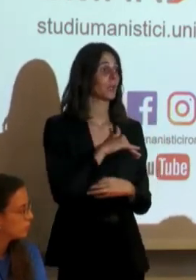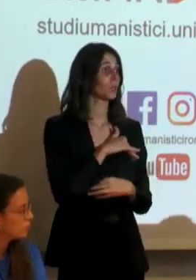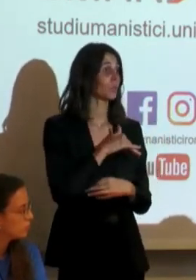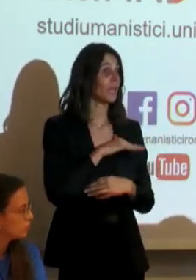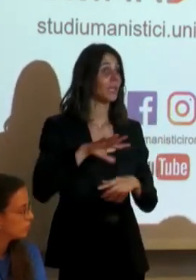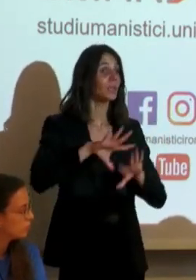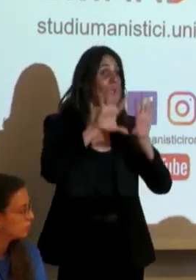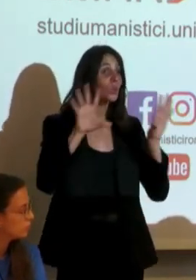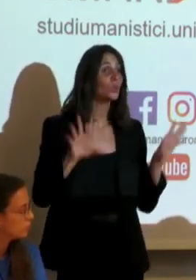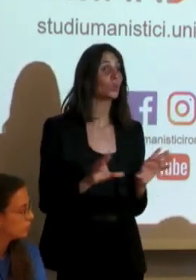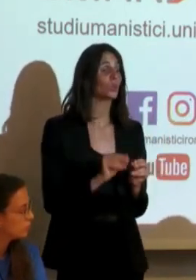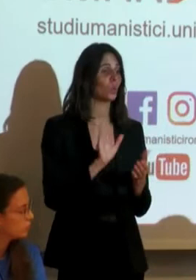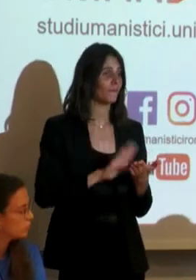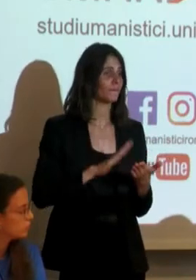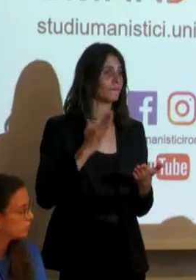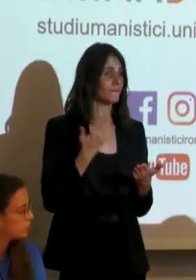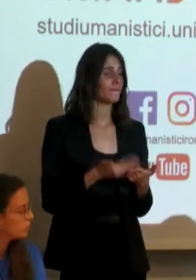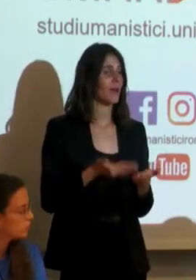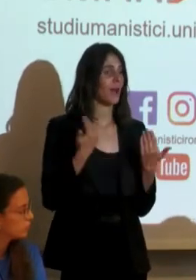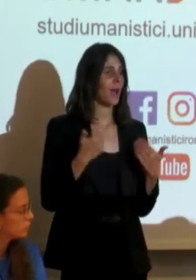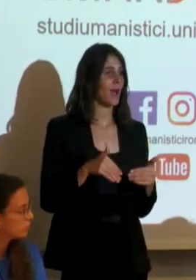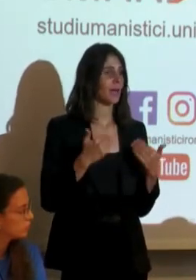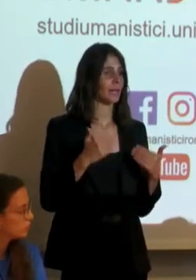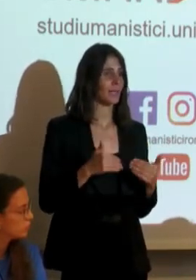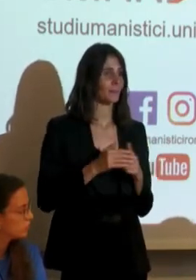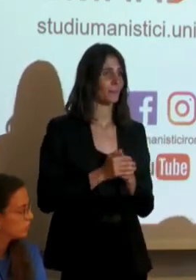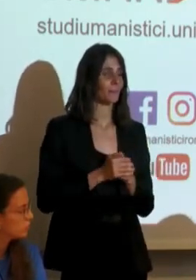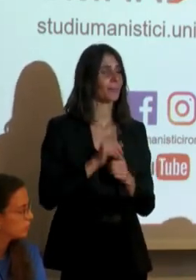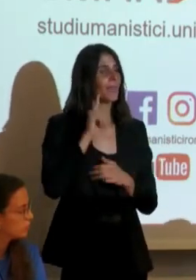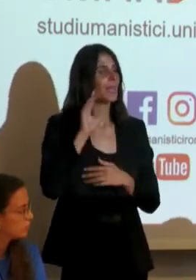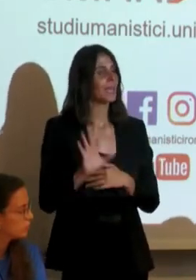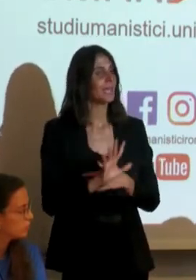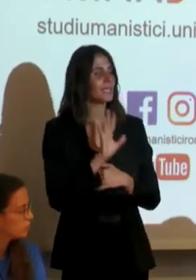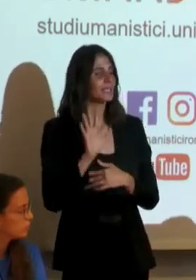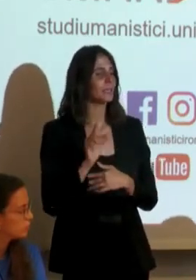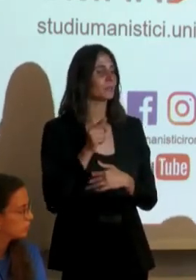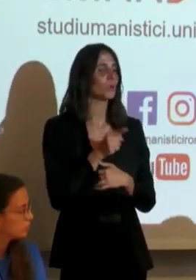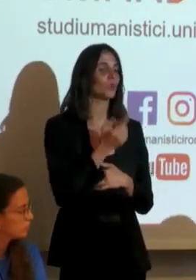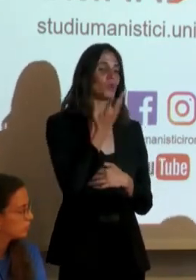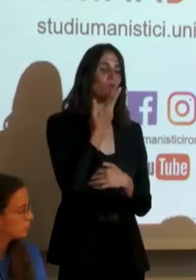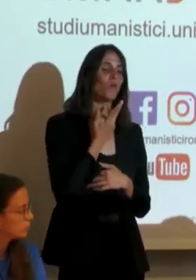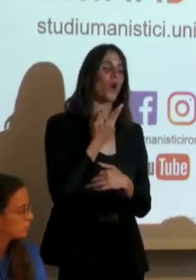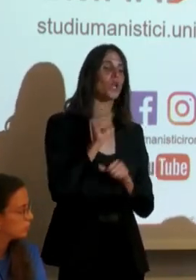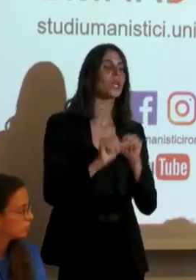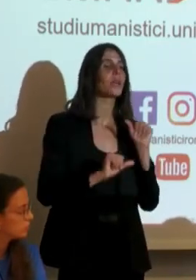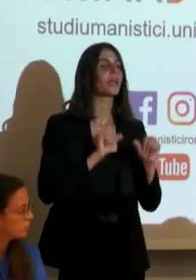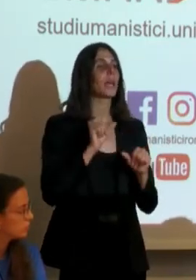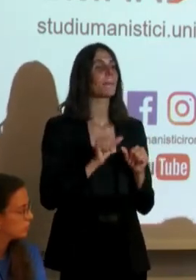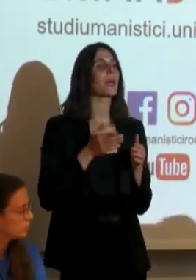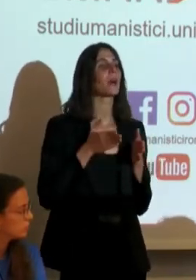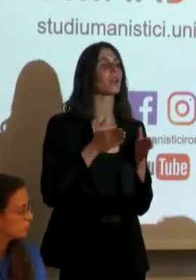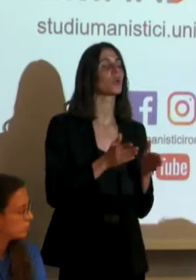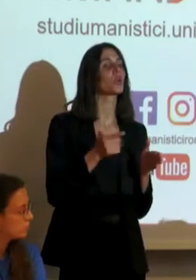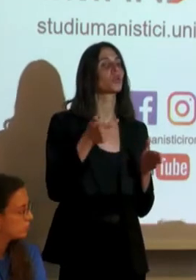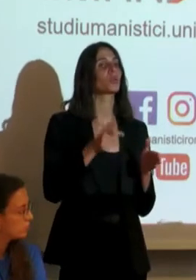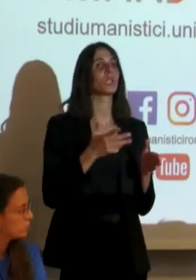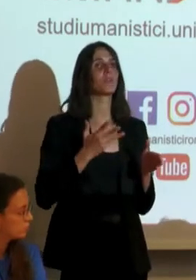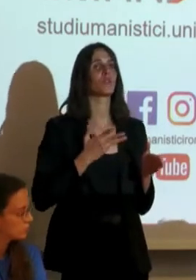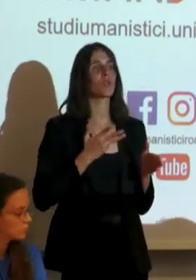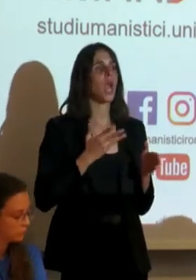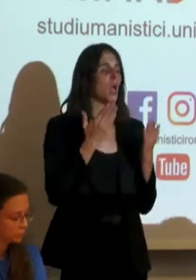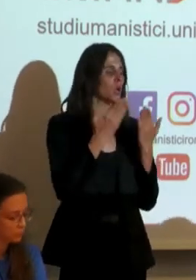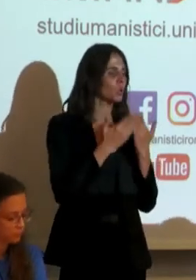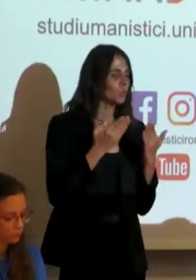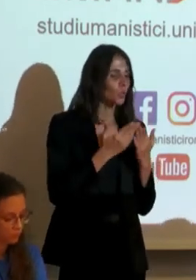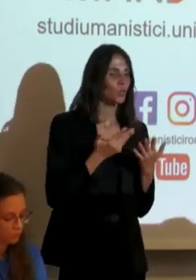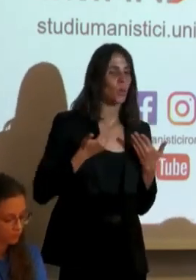Banalmente spostare un corso dal secondo al primo semestre perché ci sono troppe sovrapposizioni, o ancora creare un nuovo